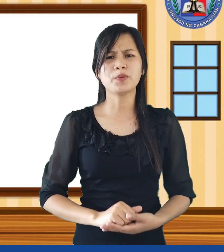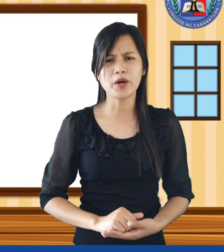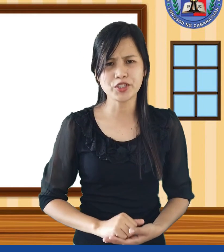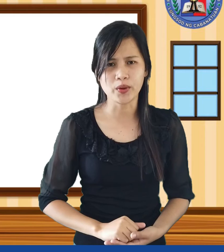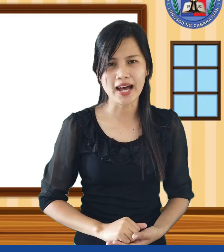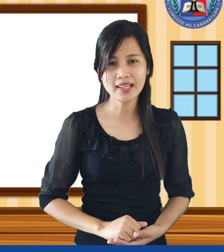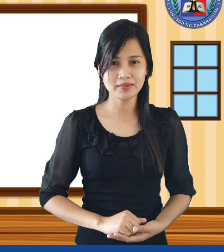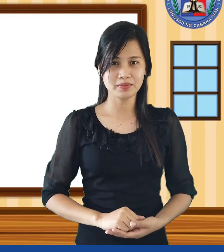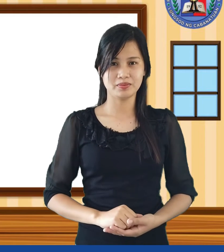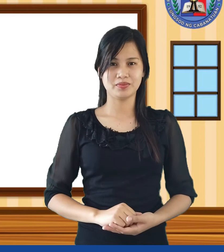Subukan nyo nga.